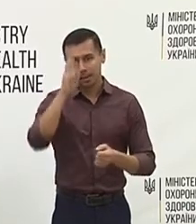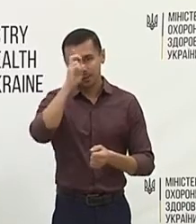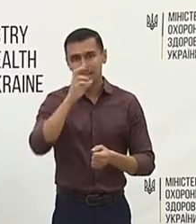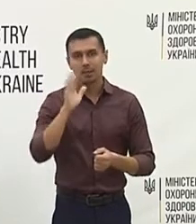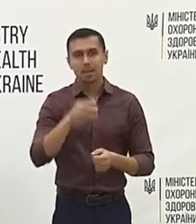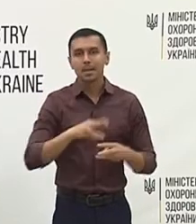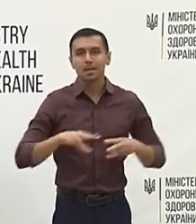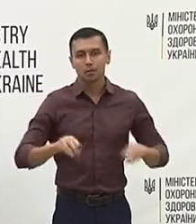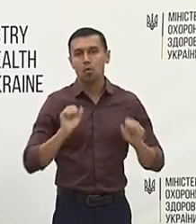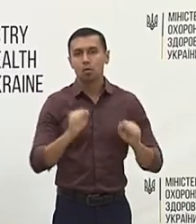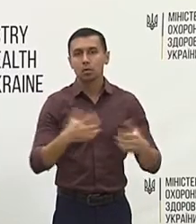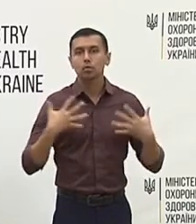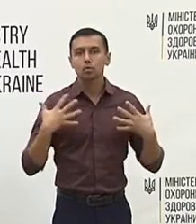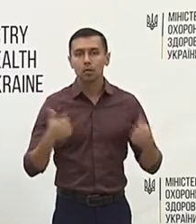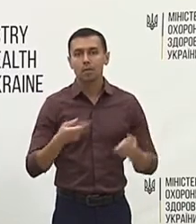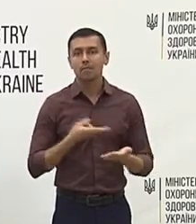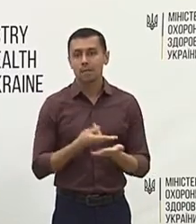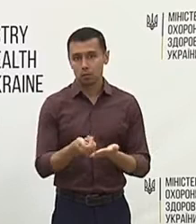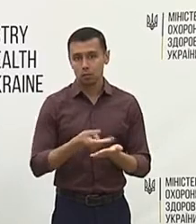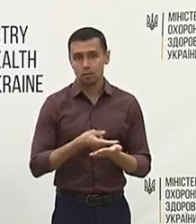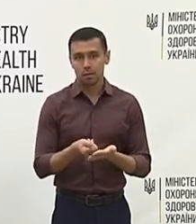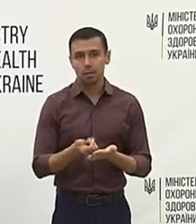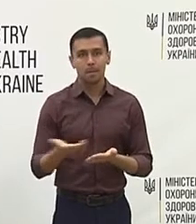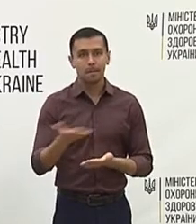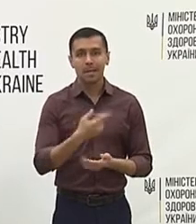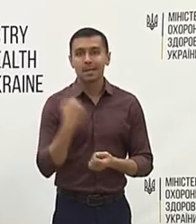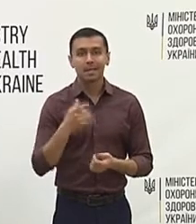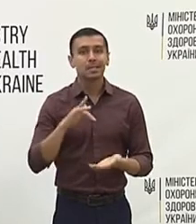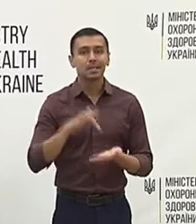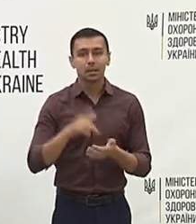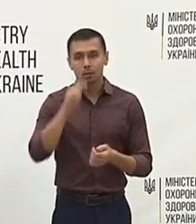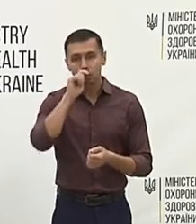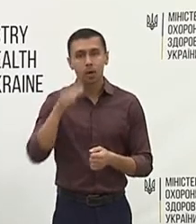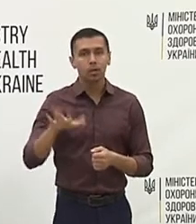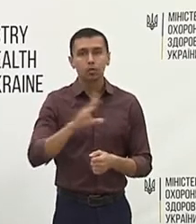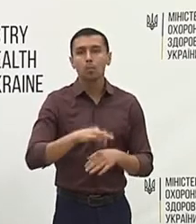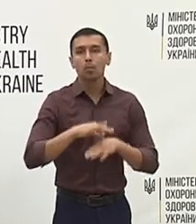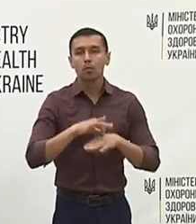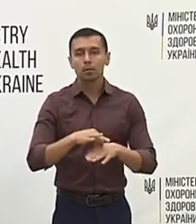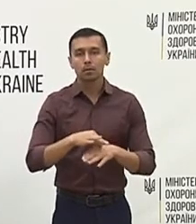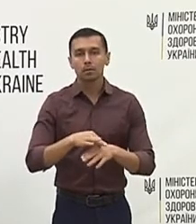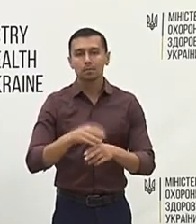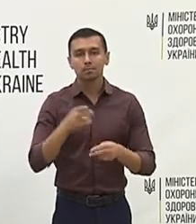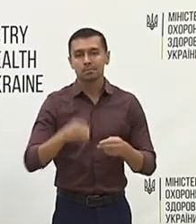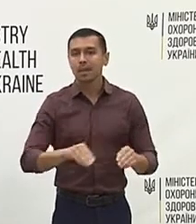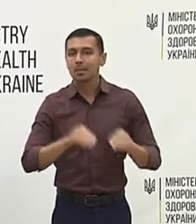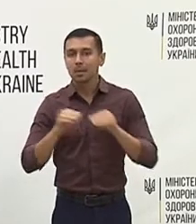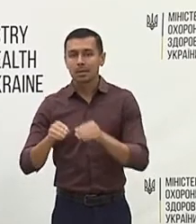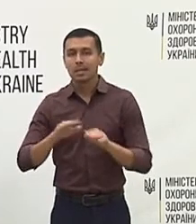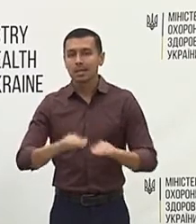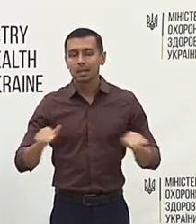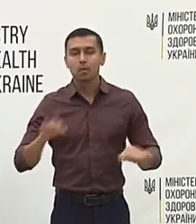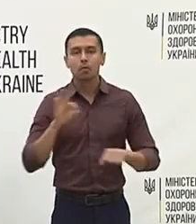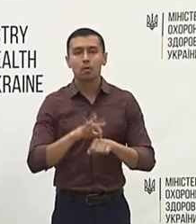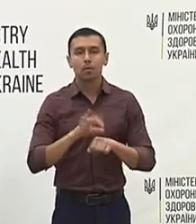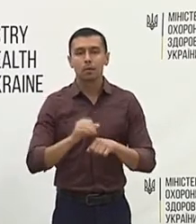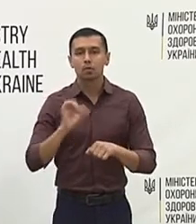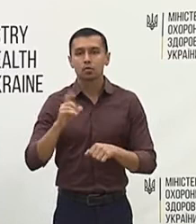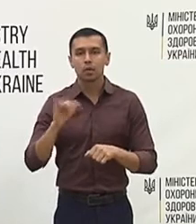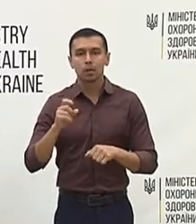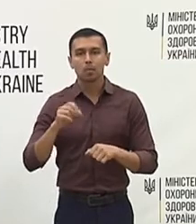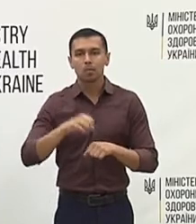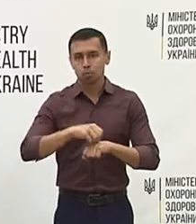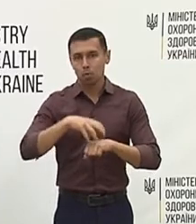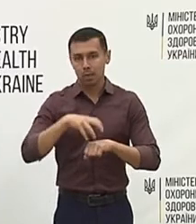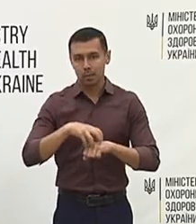та Міністерства охорони здоров'я фінансування. Ми єдиний центр в країні, що проводить автотрансплантації дітям, хворим на солідні